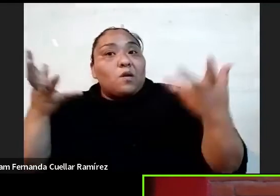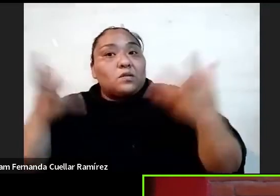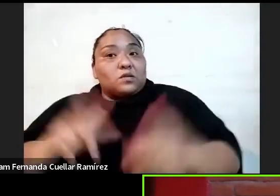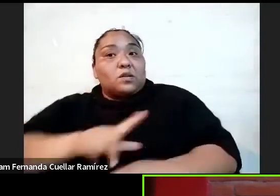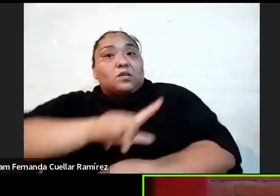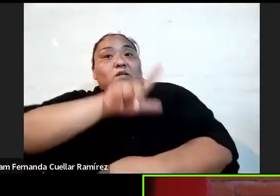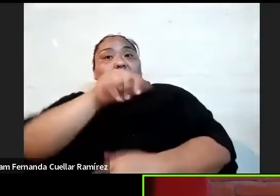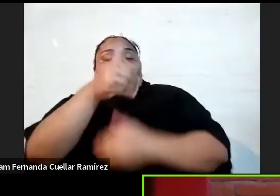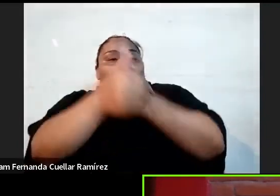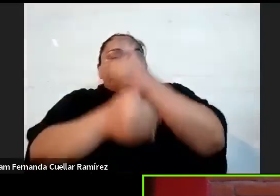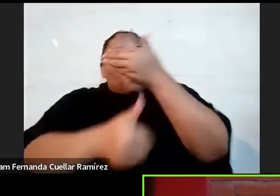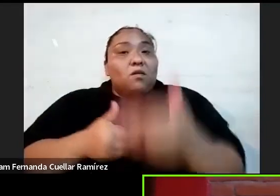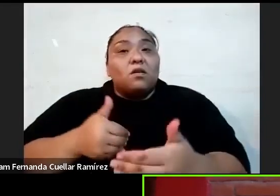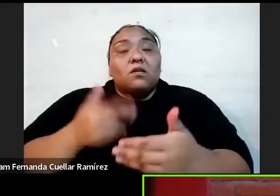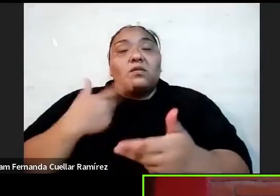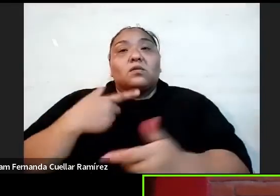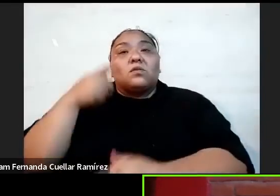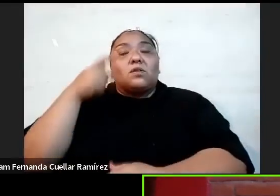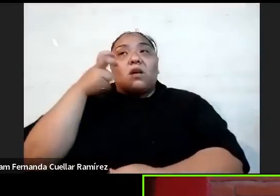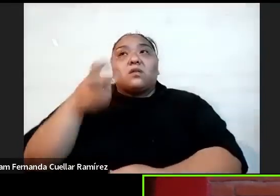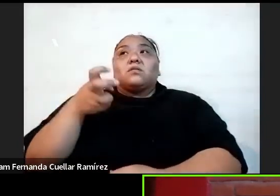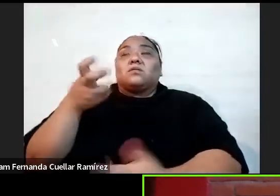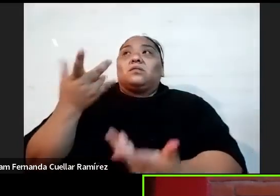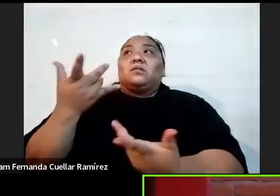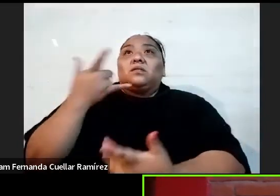Y era como muy curioso y muy emotivo